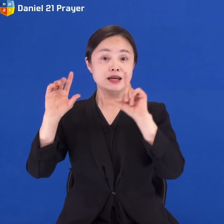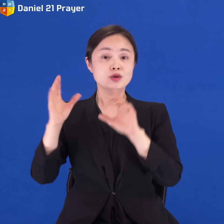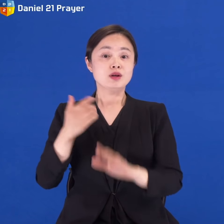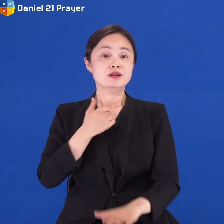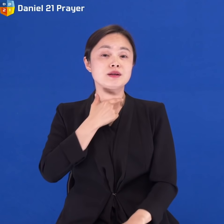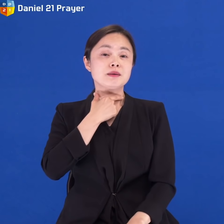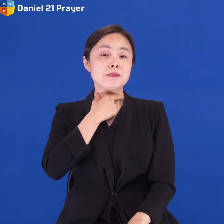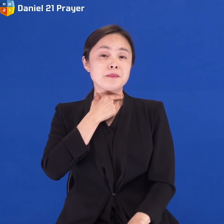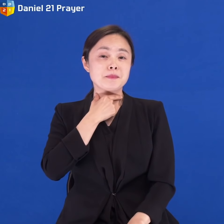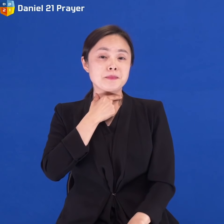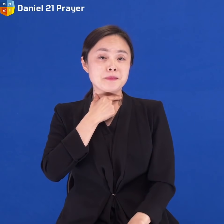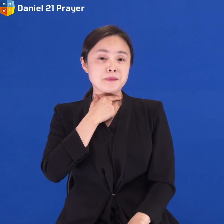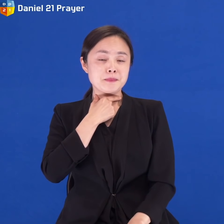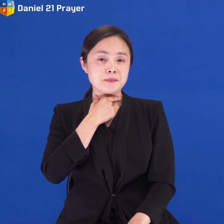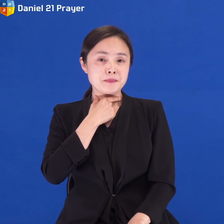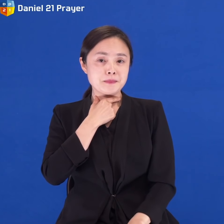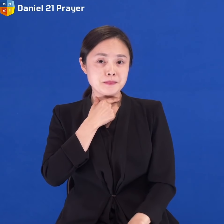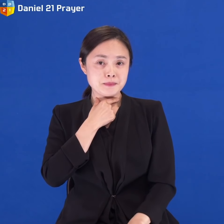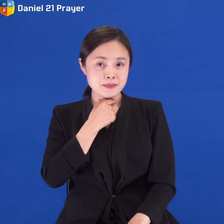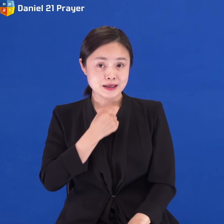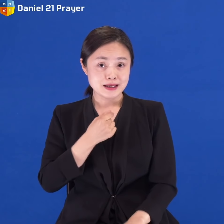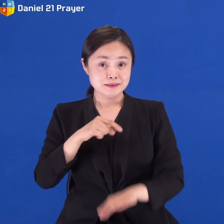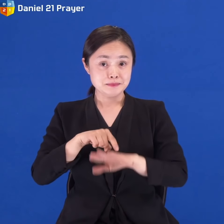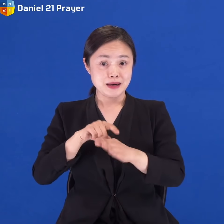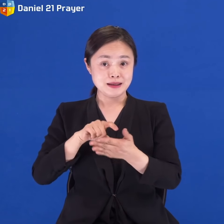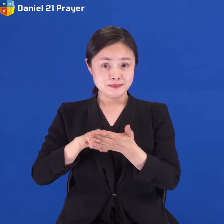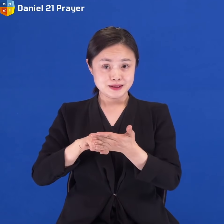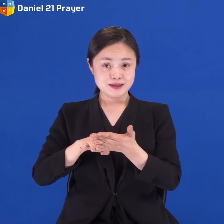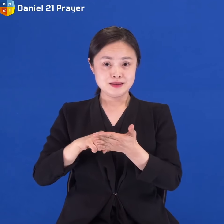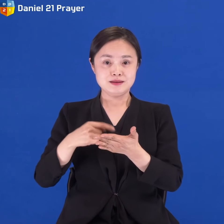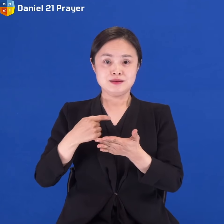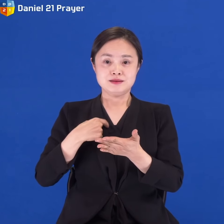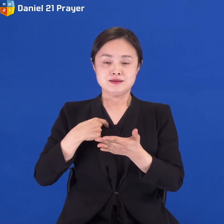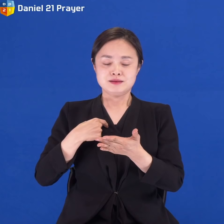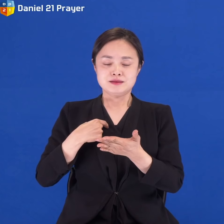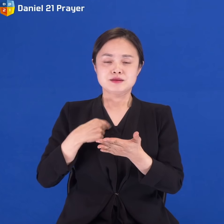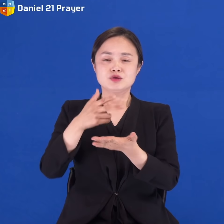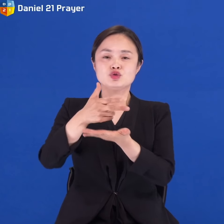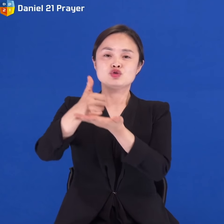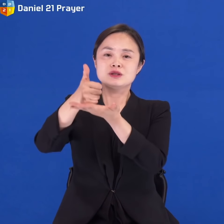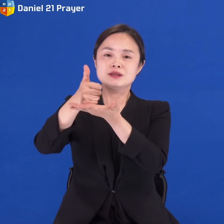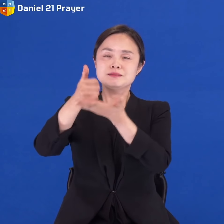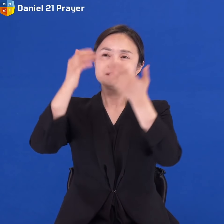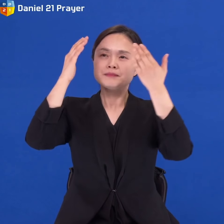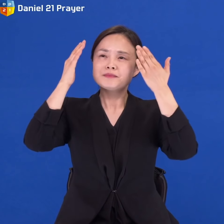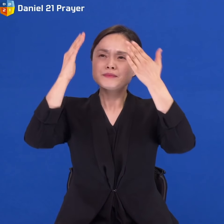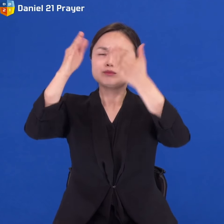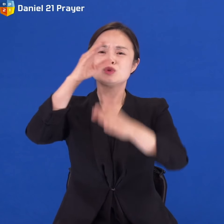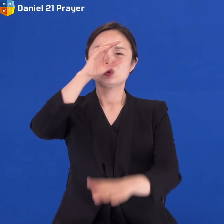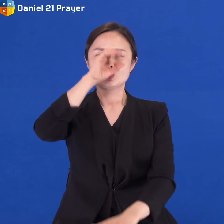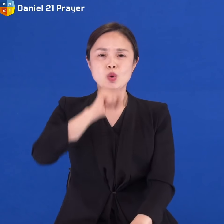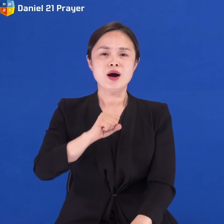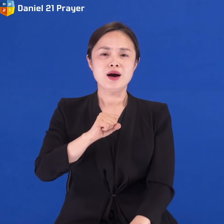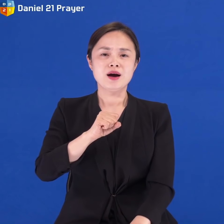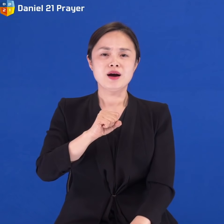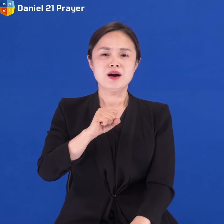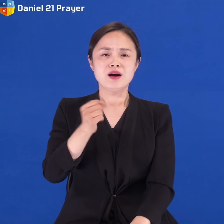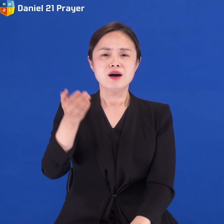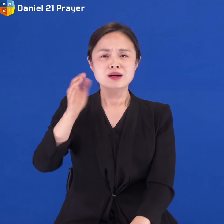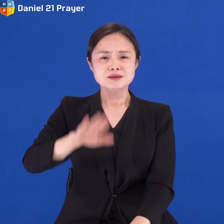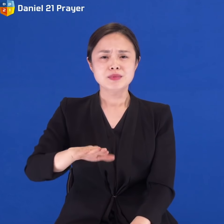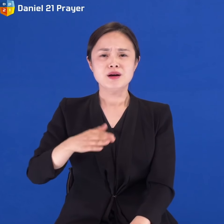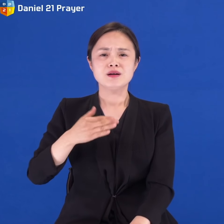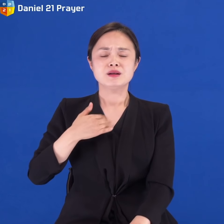매달림이 주님에게 갔어야 되는 건데 저는 또 어리석게도 제가 주인이었기 때문에